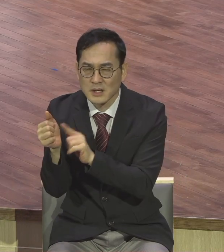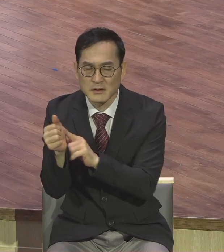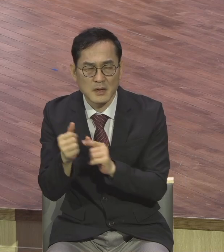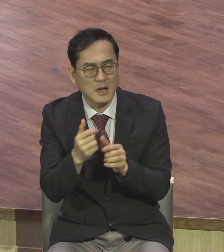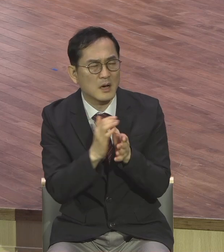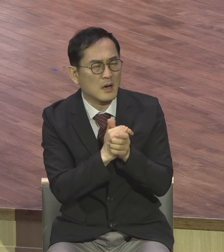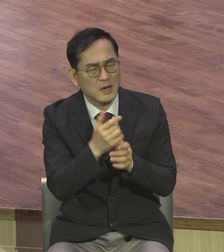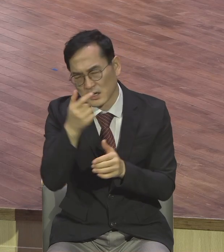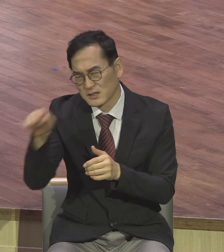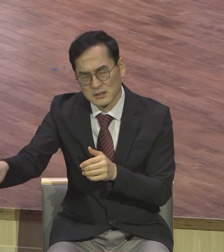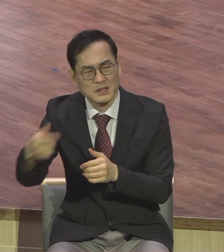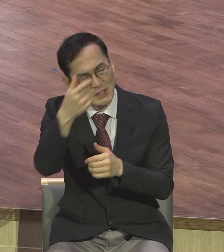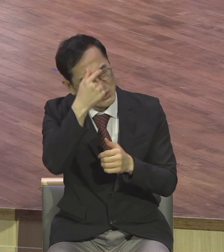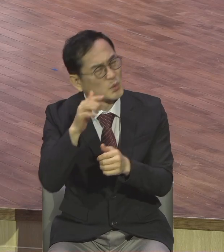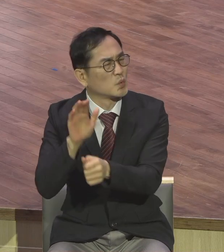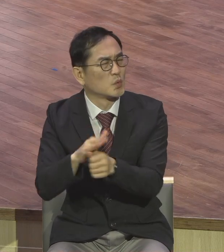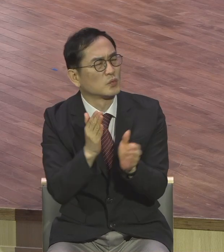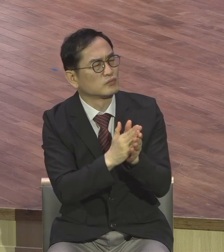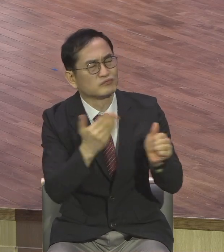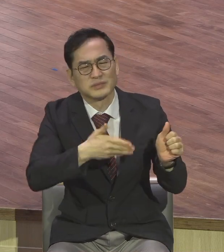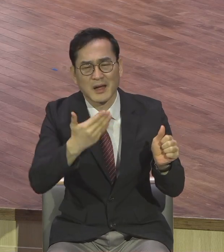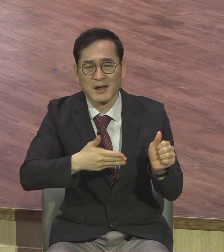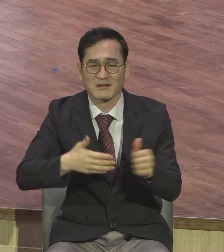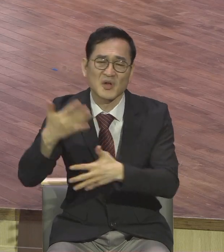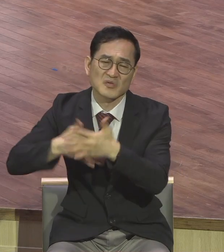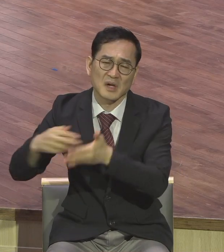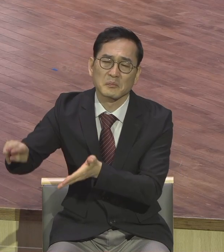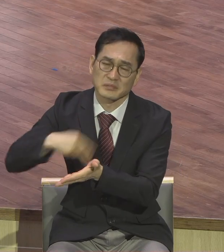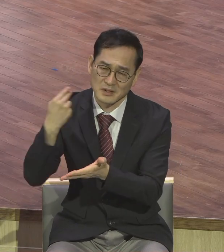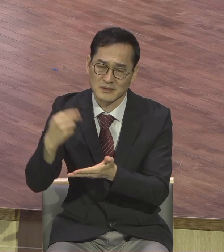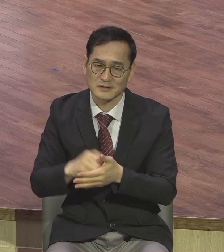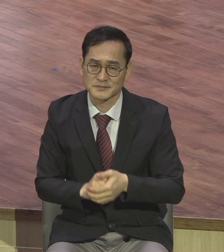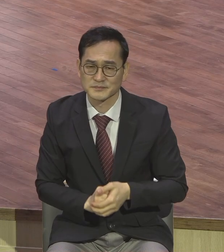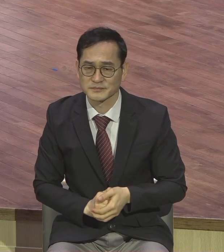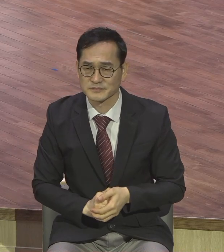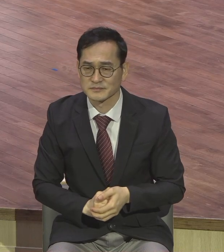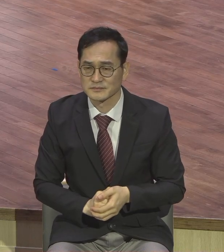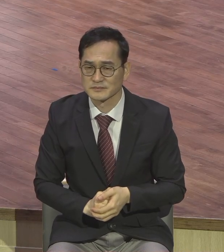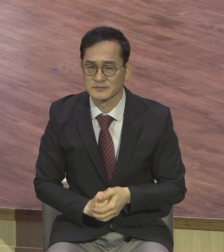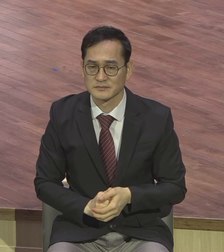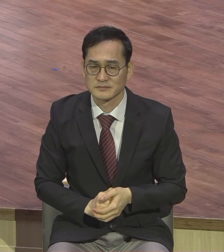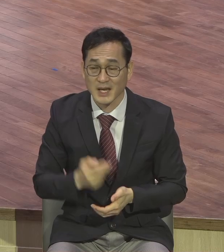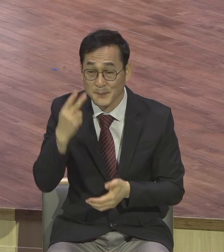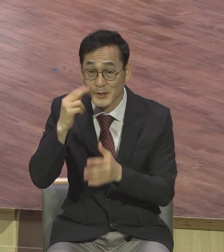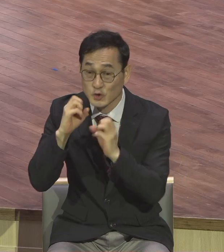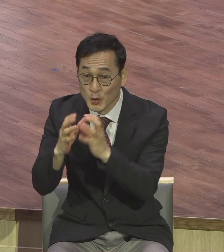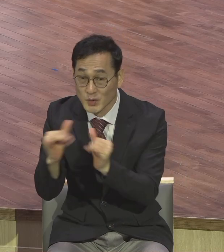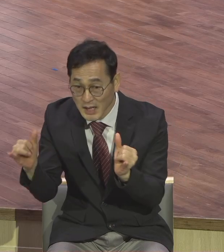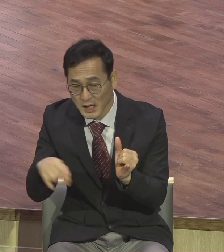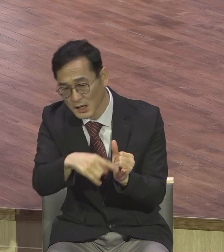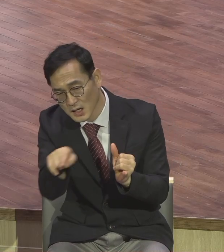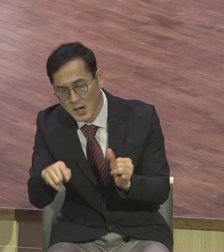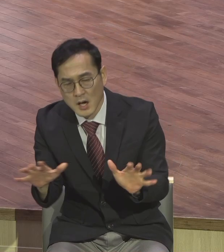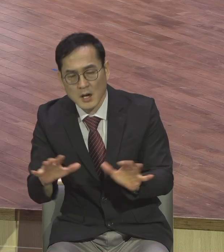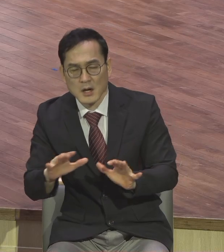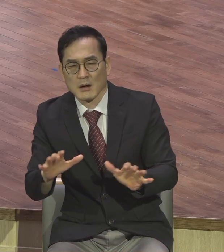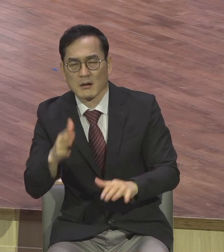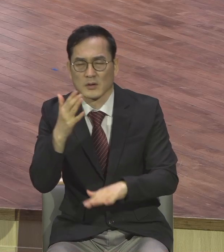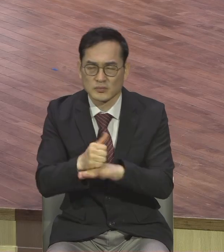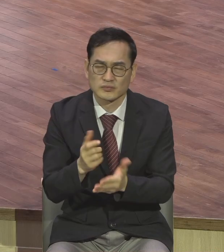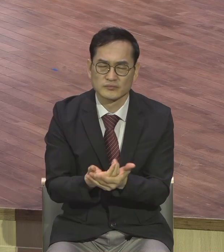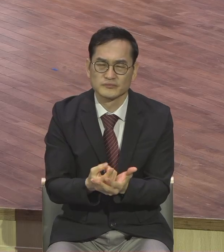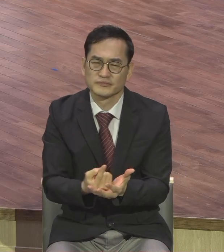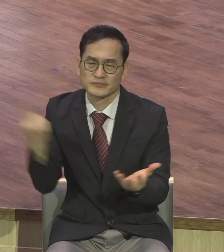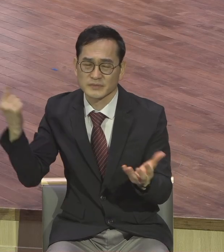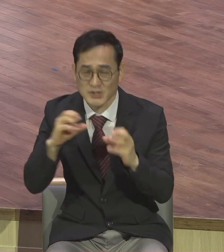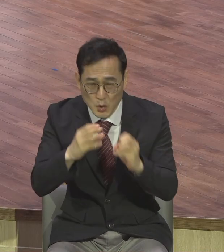글썽이면서 지금 그 사회 현장에 있다가 나온 것 같아요. 그 아프가니스탄에